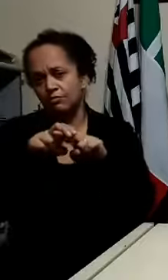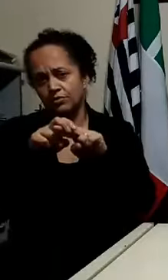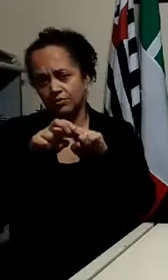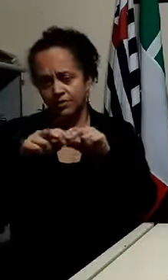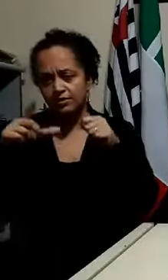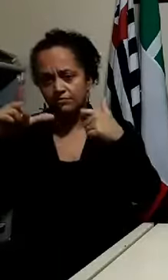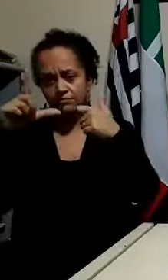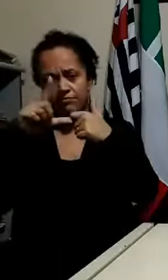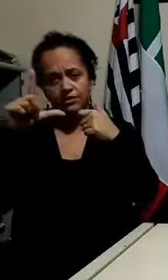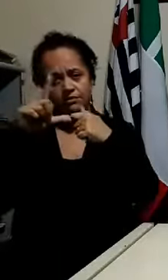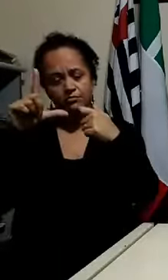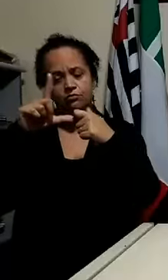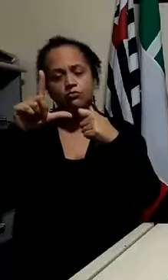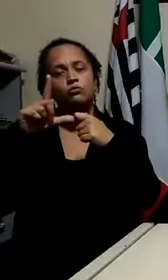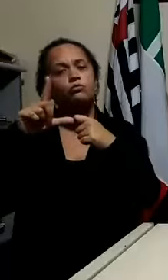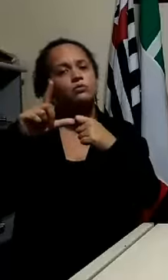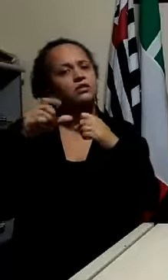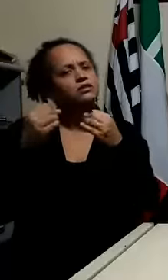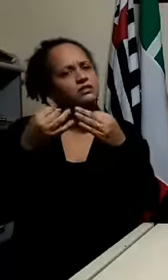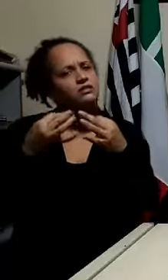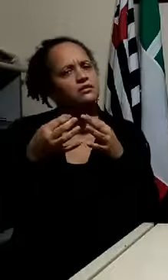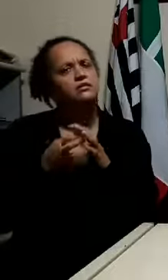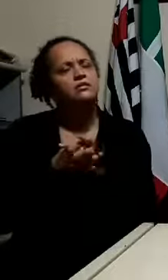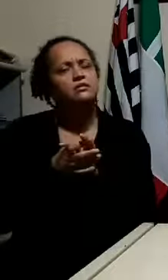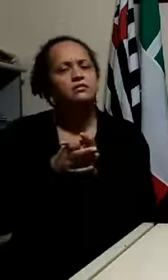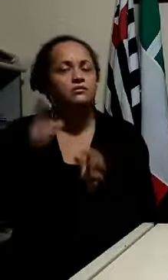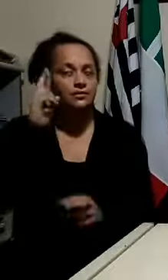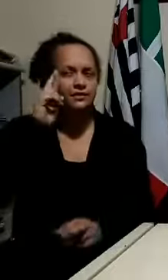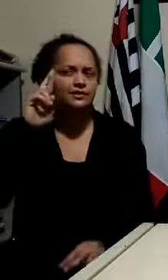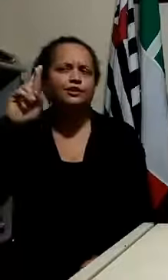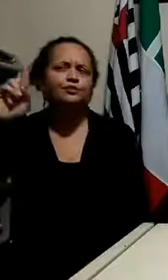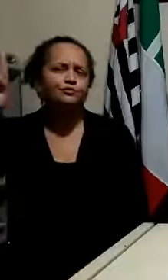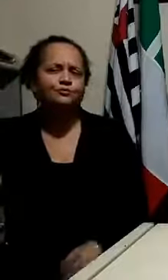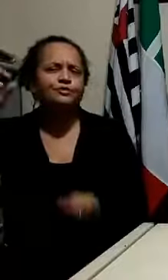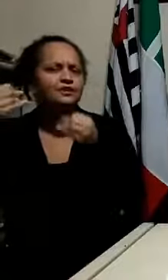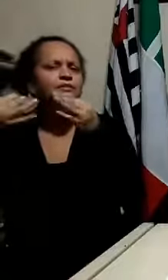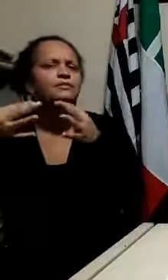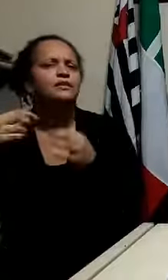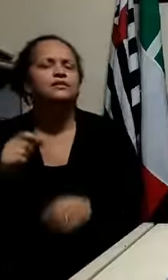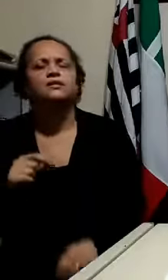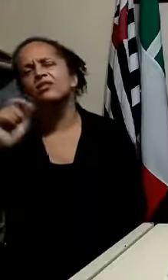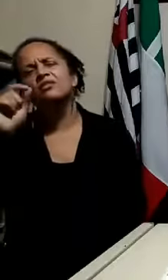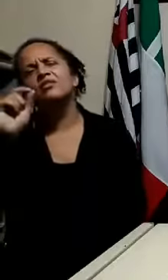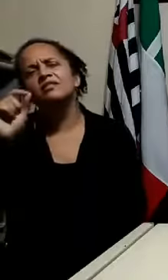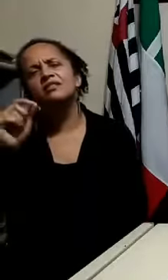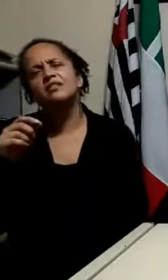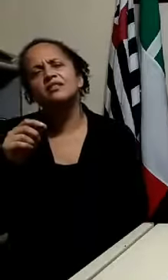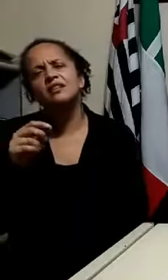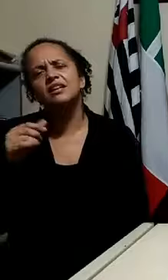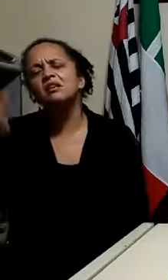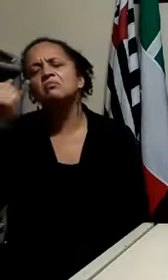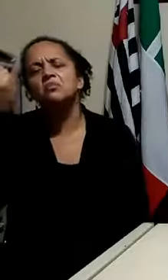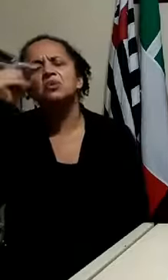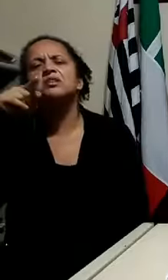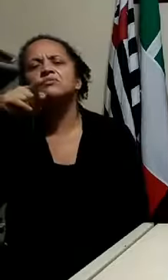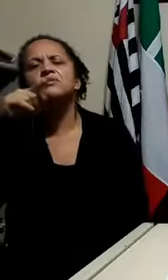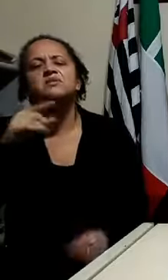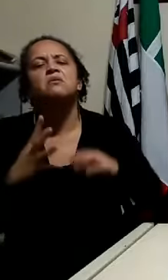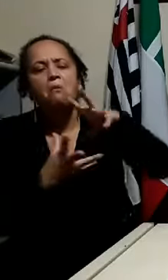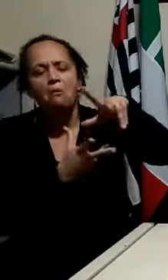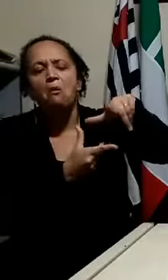12, o Senhor diz: o que adianta ganhar o mundo e perder a sua alma? E é verdade. Você já